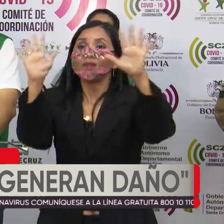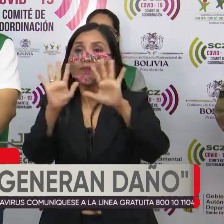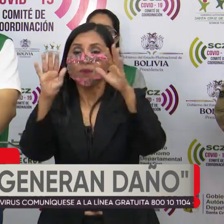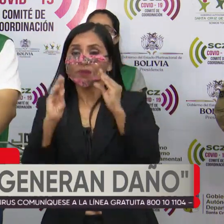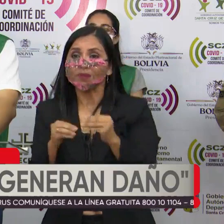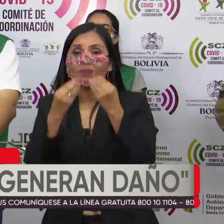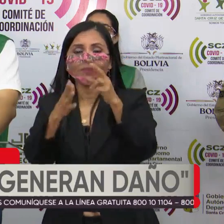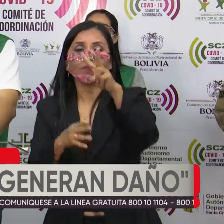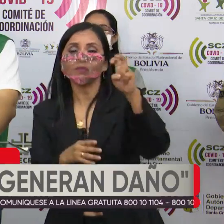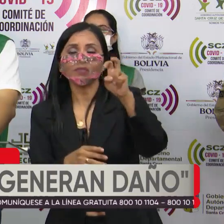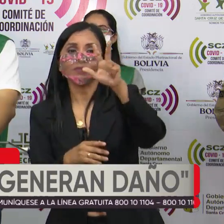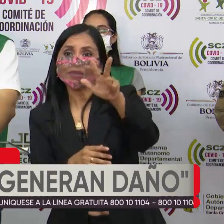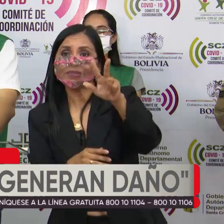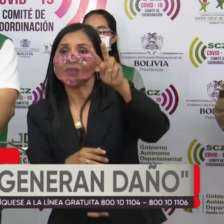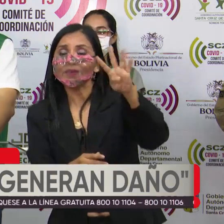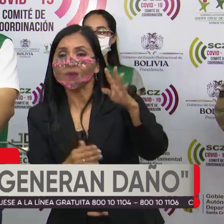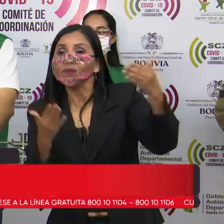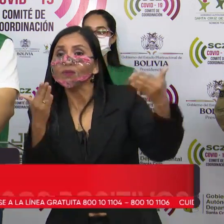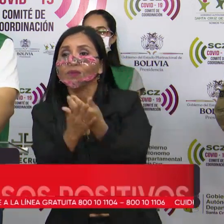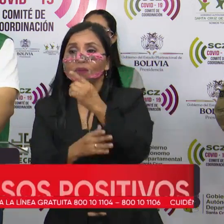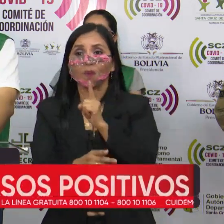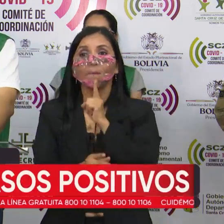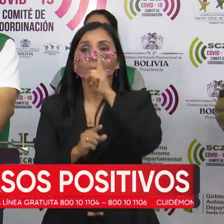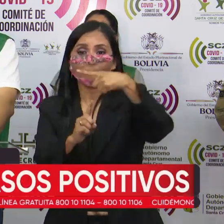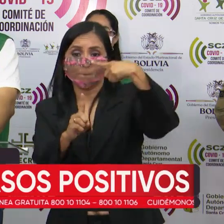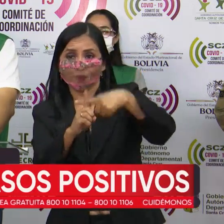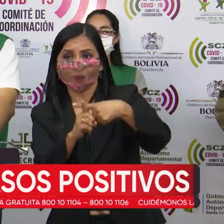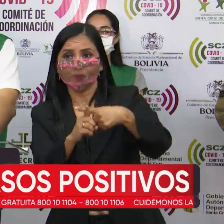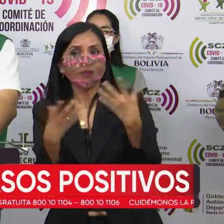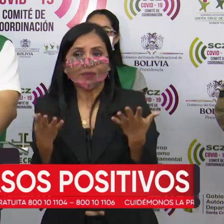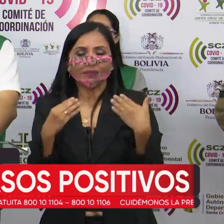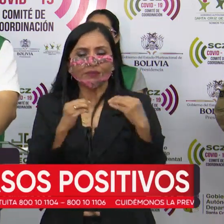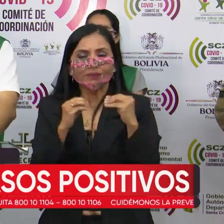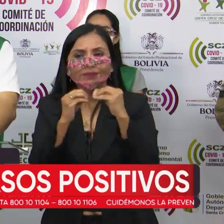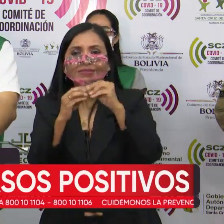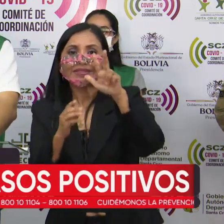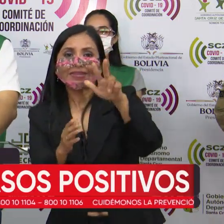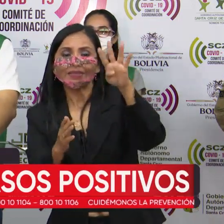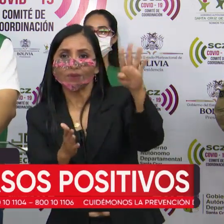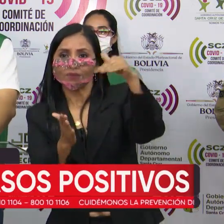dan 234 nuevos casos que suman a los